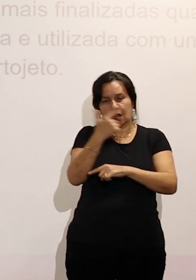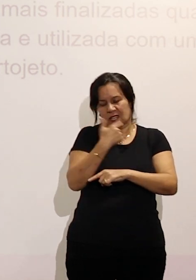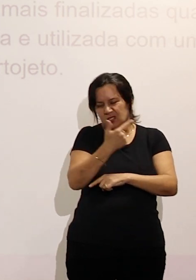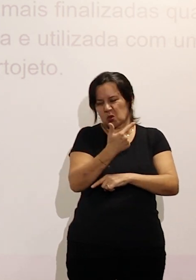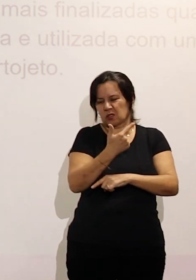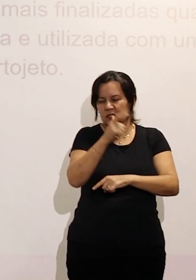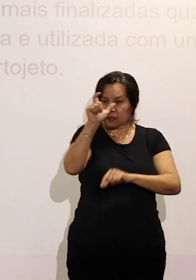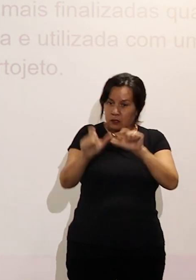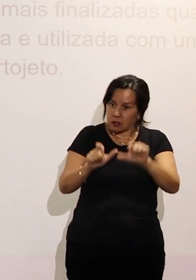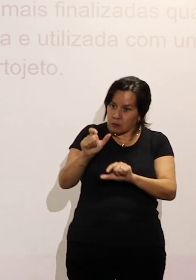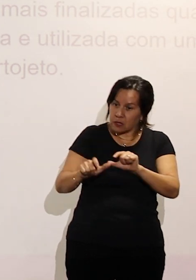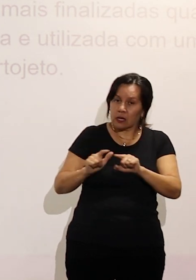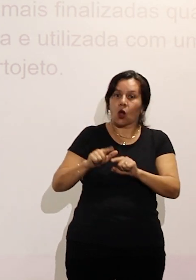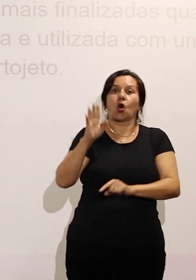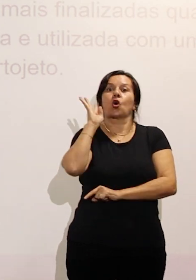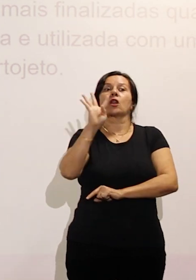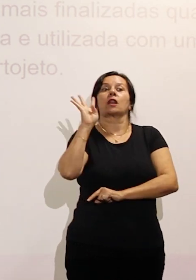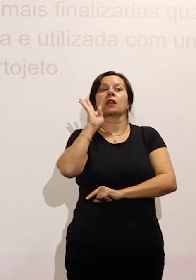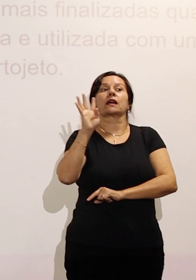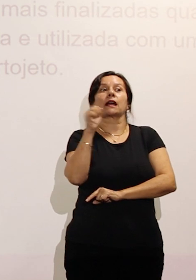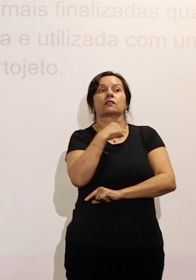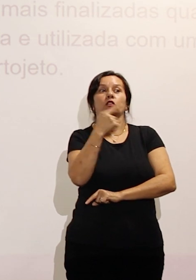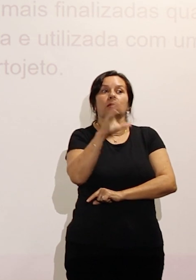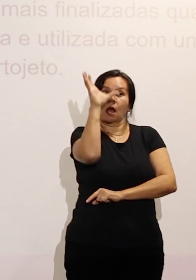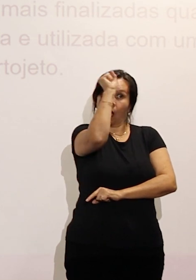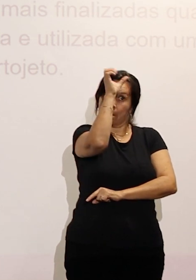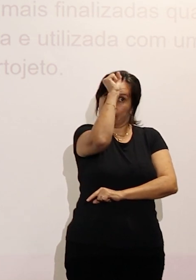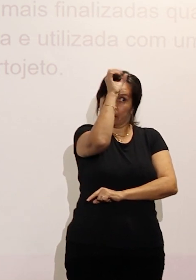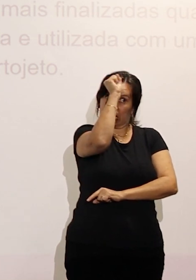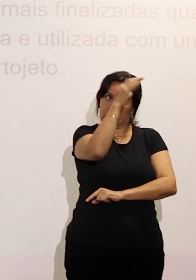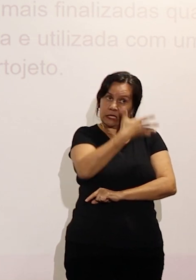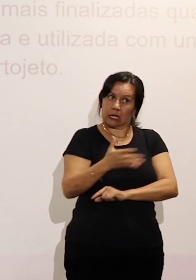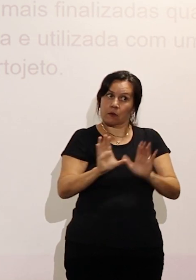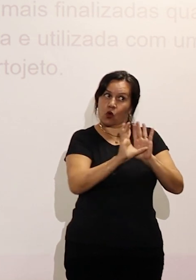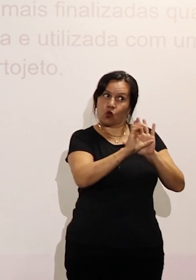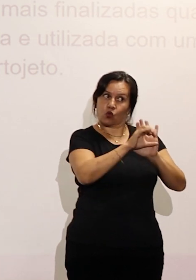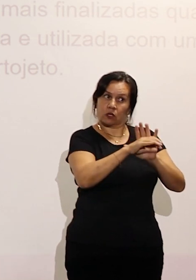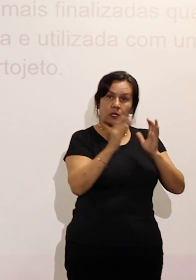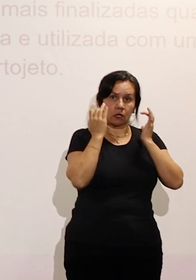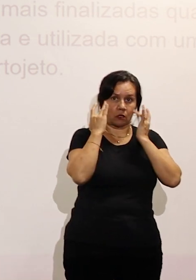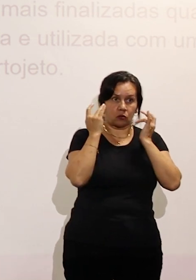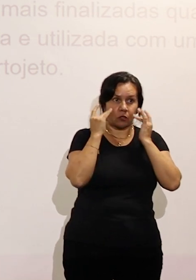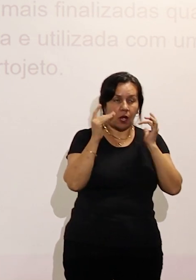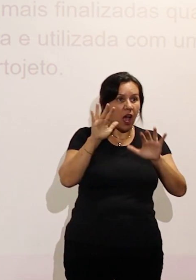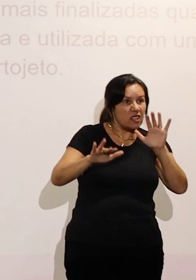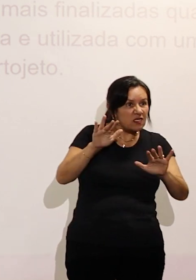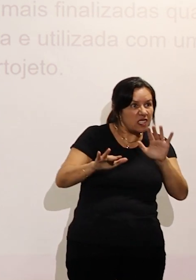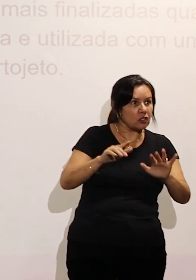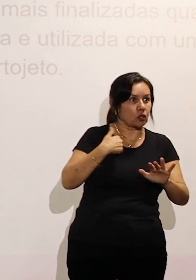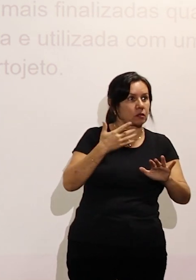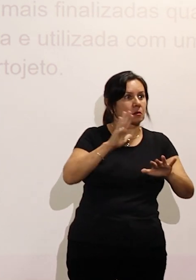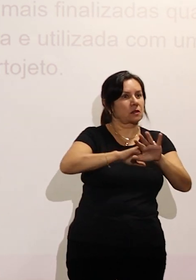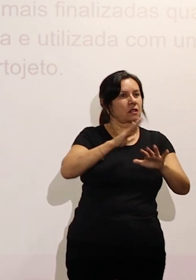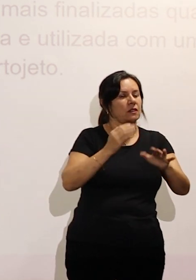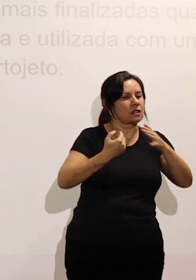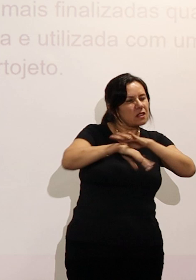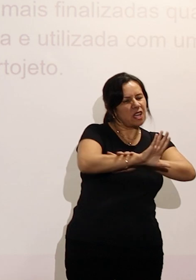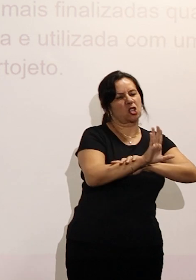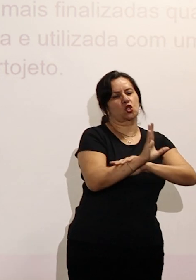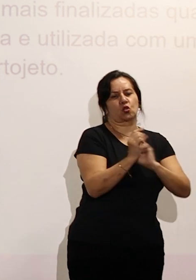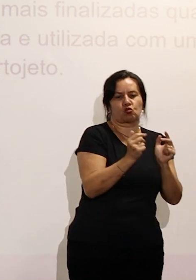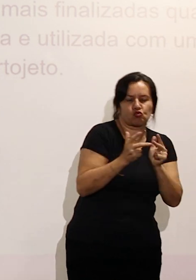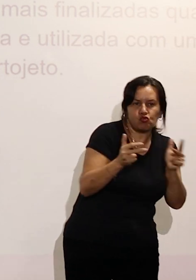assim, coisas que são legais a gente aprender para concept art. E mesmo para fazer, que nem eu falei, às vezes a arte ela vai para dentro do jogo,